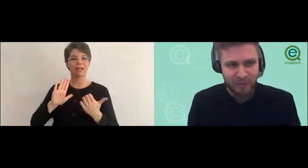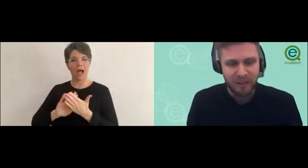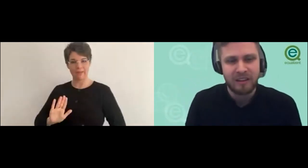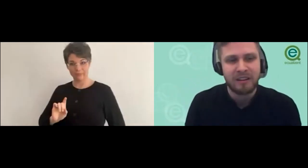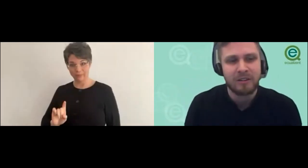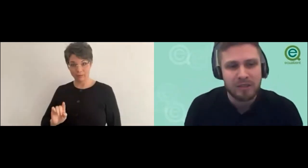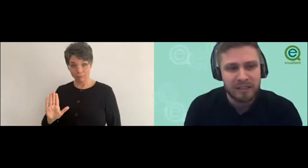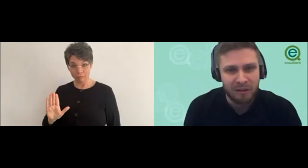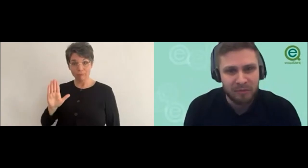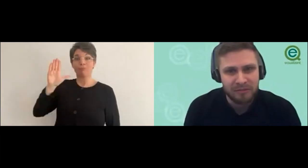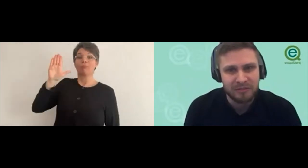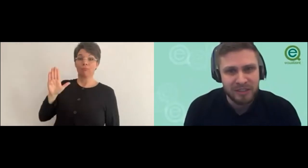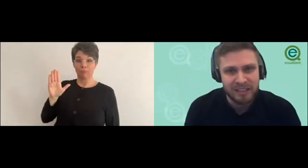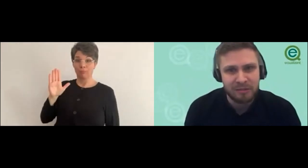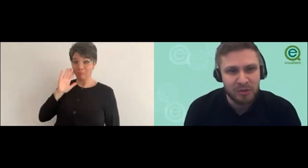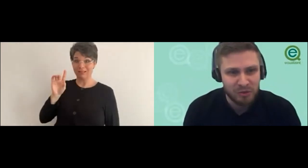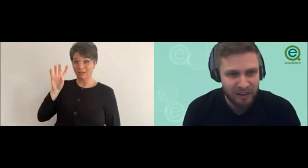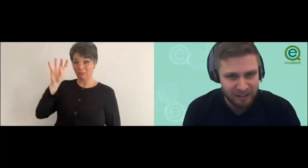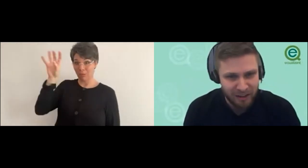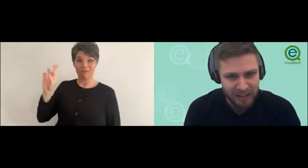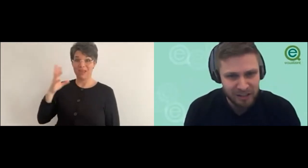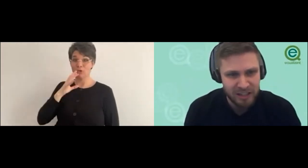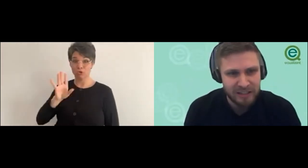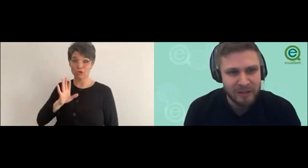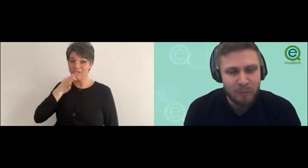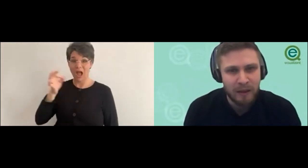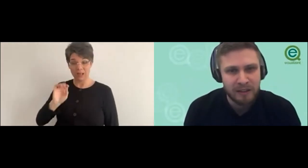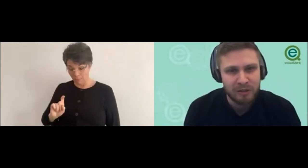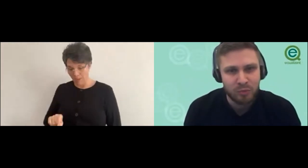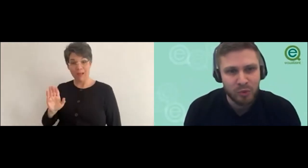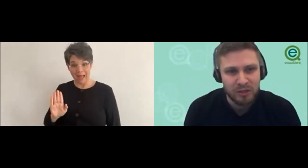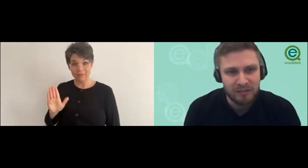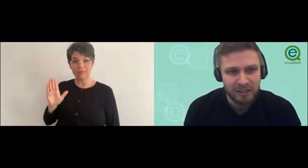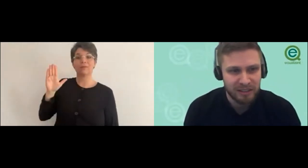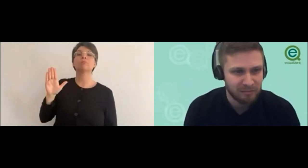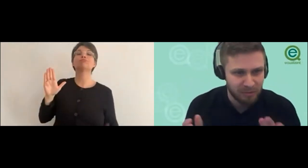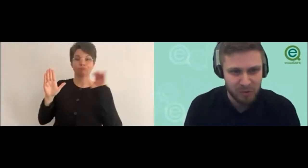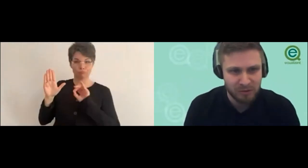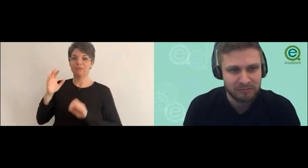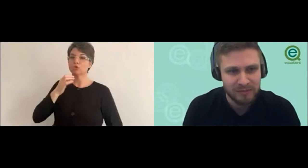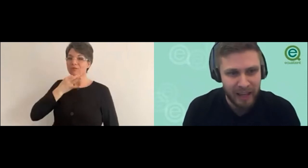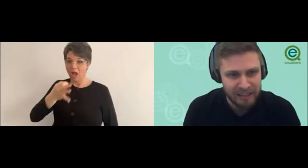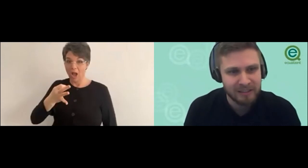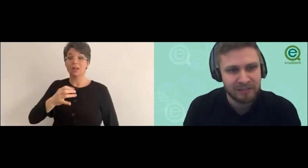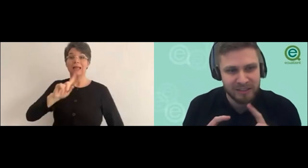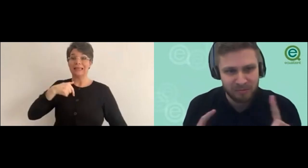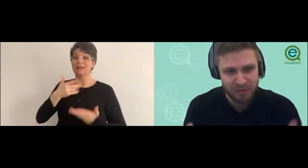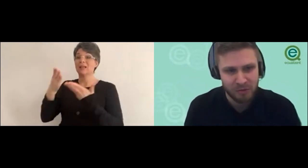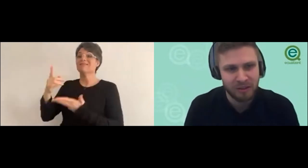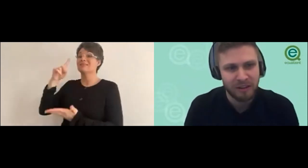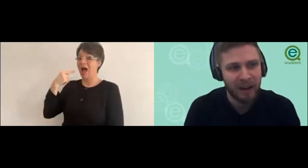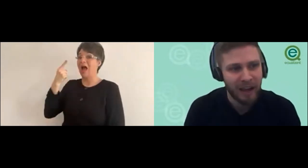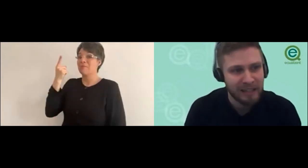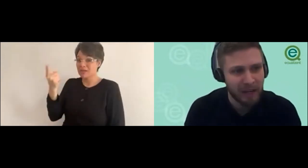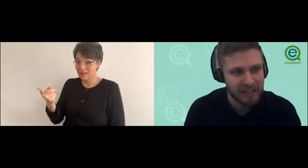melden. Und damit wissen wir dann, die Person will eine Frage stellen und dann werde ich eben die Person nennen, dann wird diese